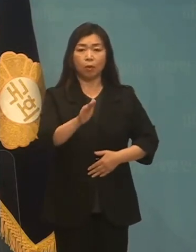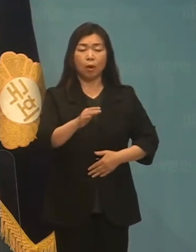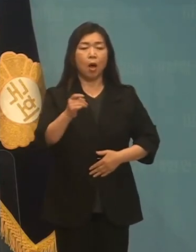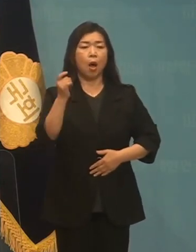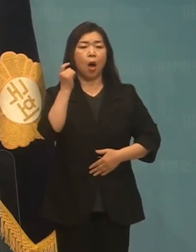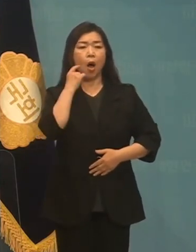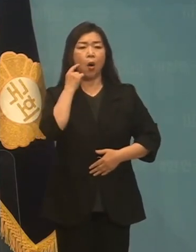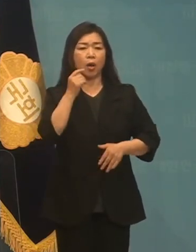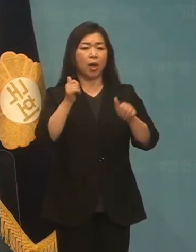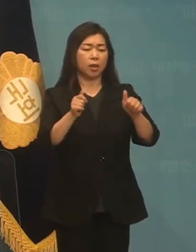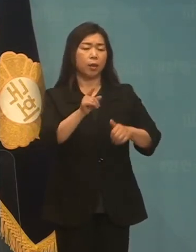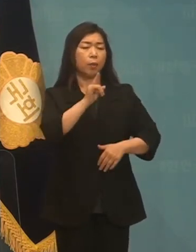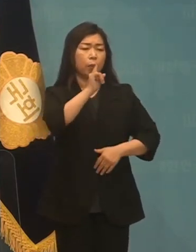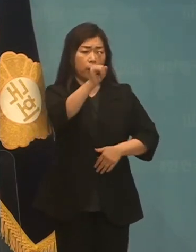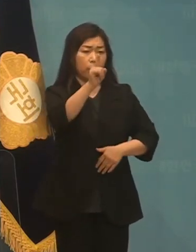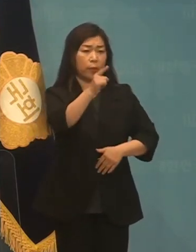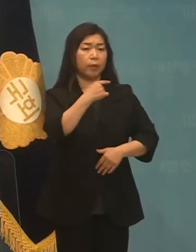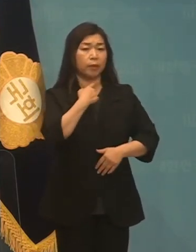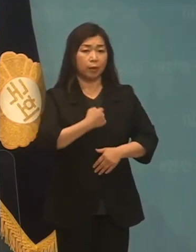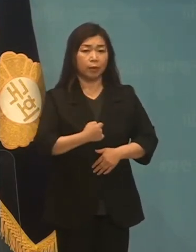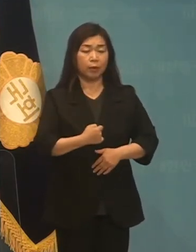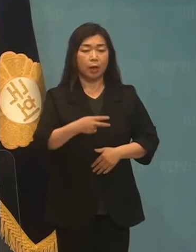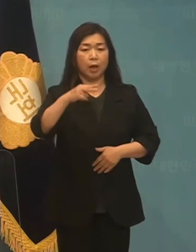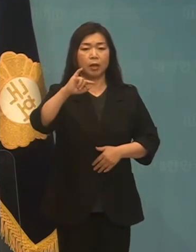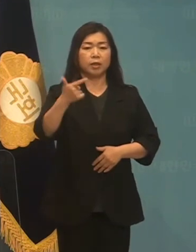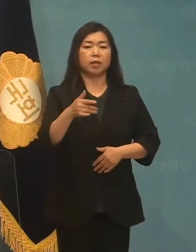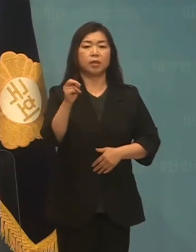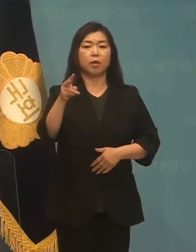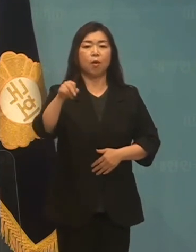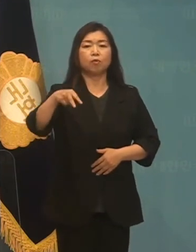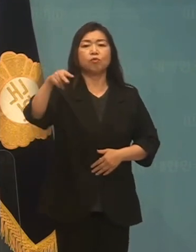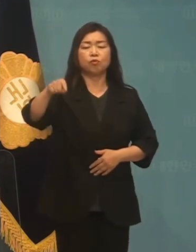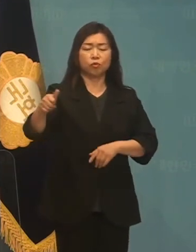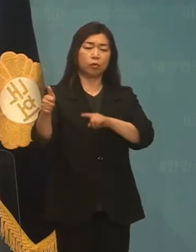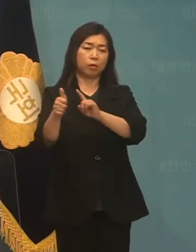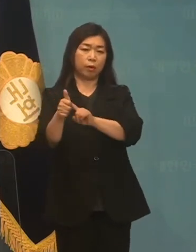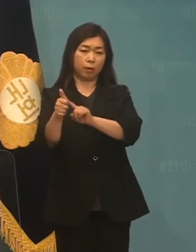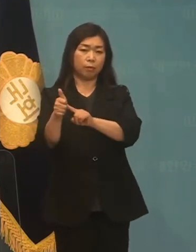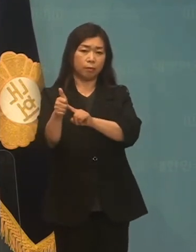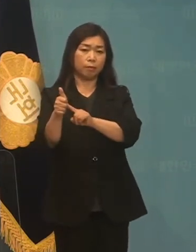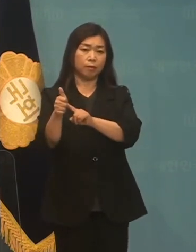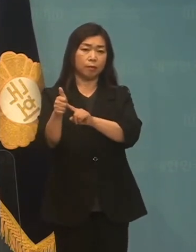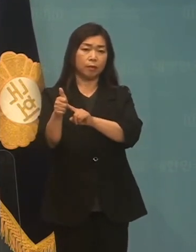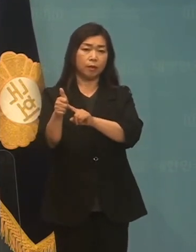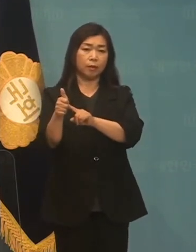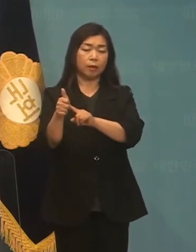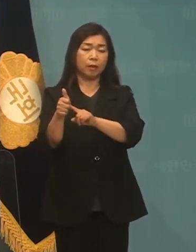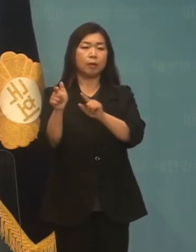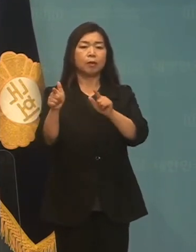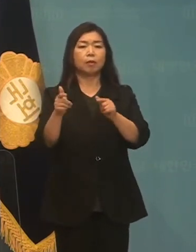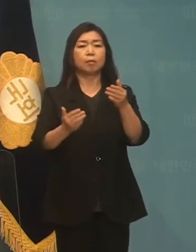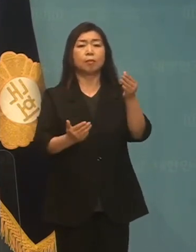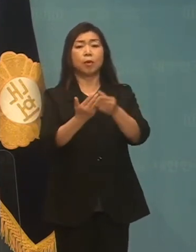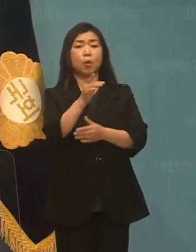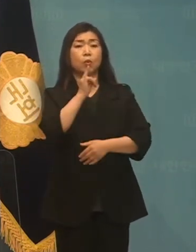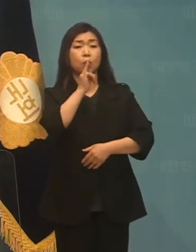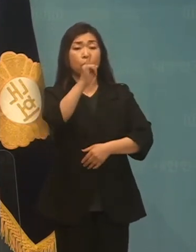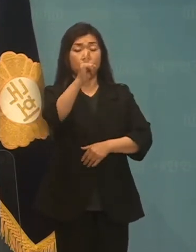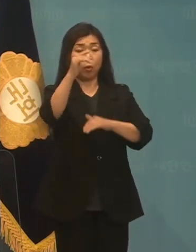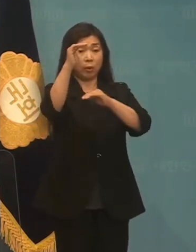허위 고소를 진행한 신영수 전 의원의 공권